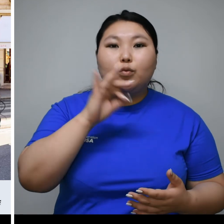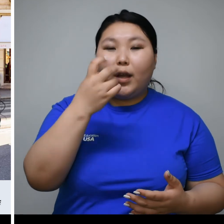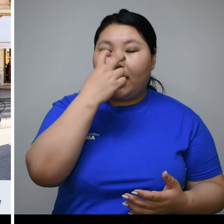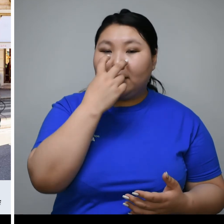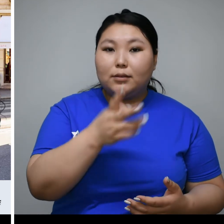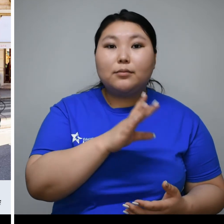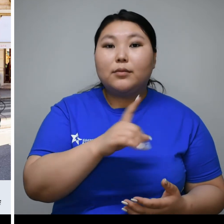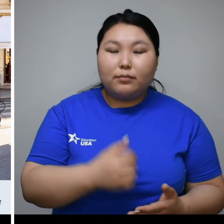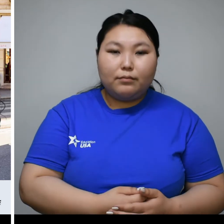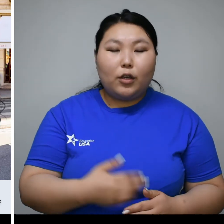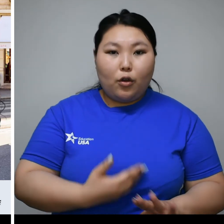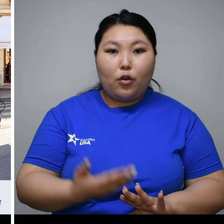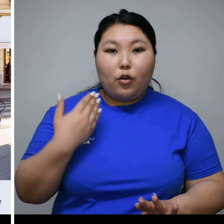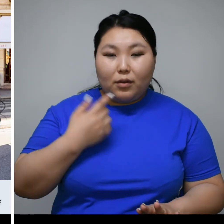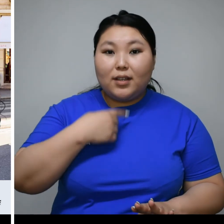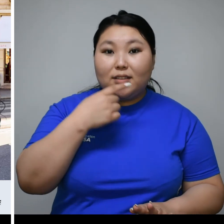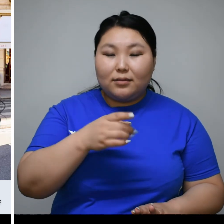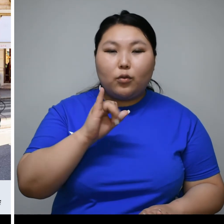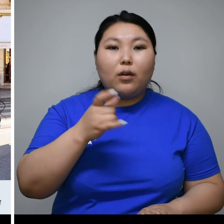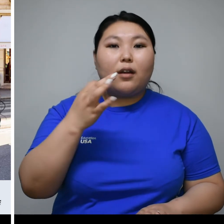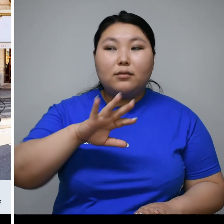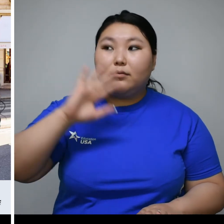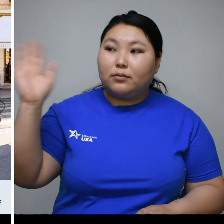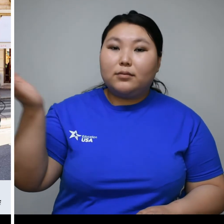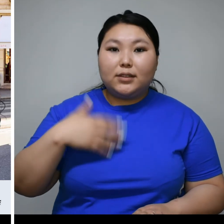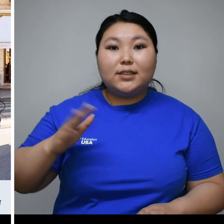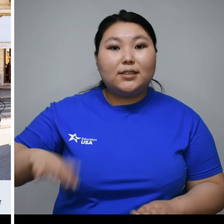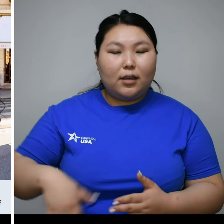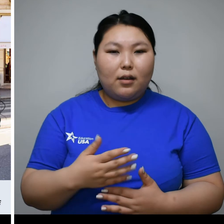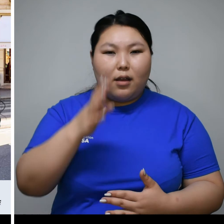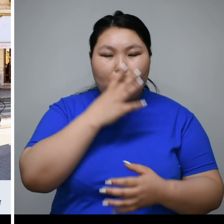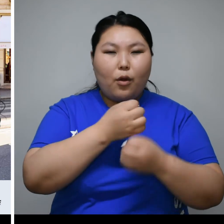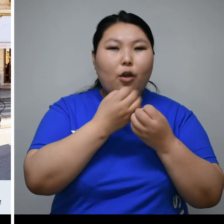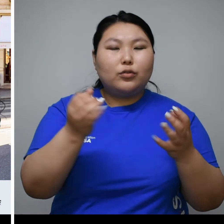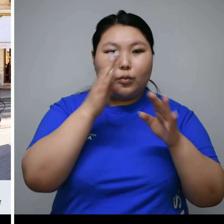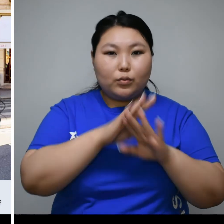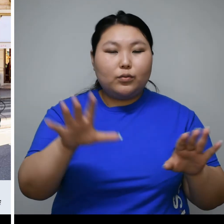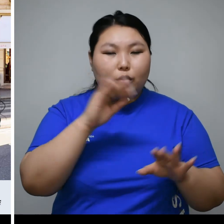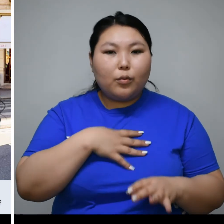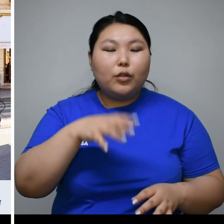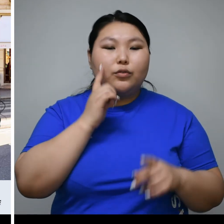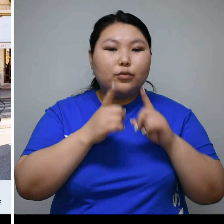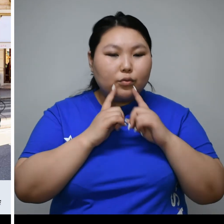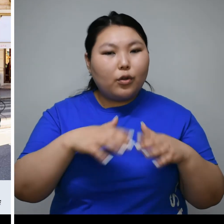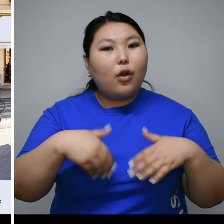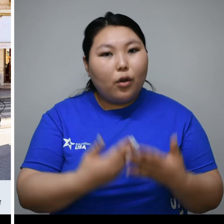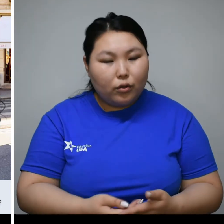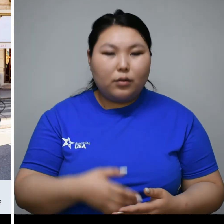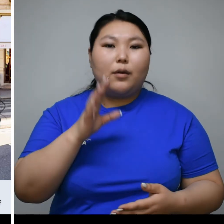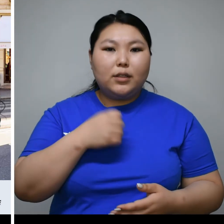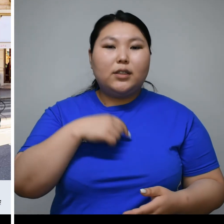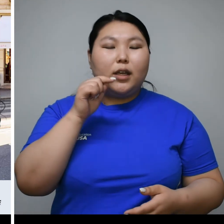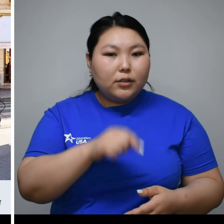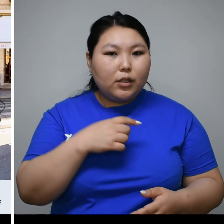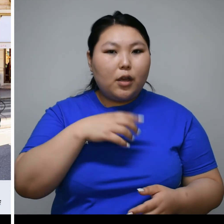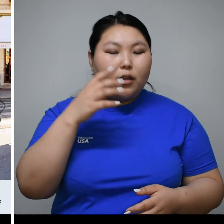би юуг ажигласан бэ гэхээр өмнө хэлсэнчлэн Eurograd-аар явж ирснийхээ дараагаар маш олон хүүхдүүдэд одоо ингээд зөвлөгөө өгөөд эсвэл яг